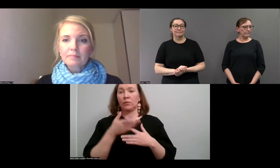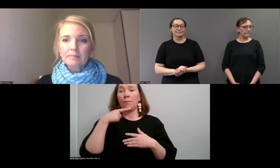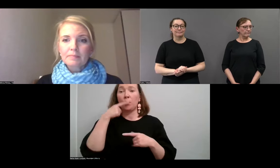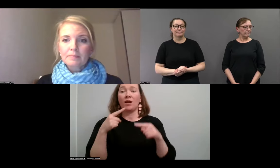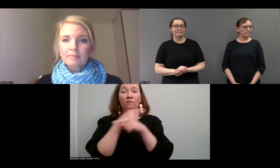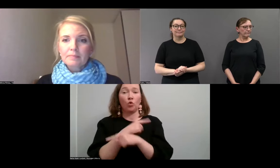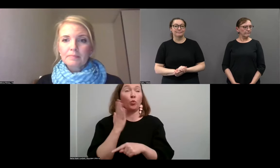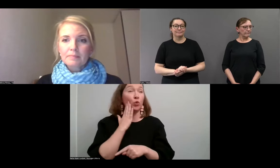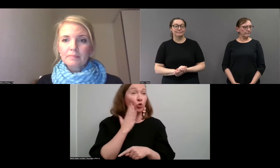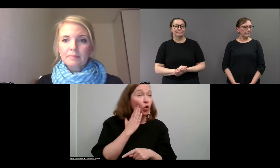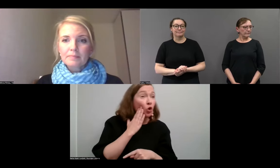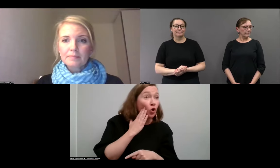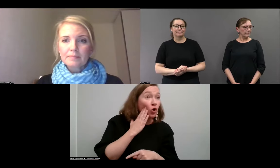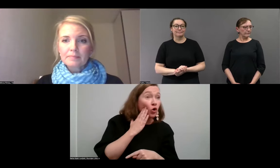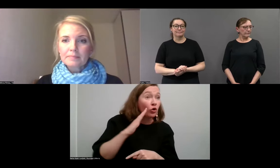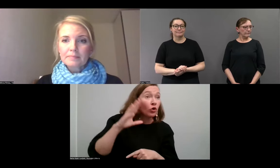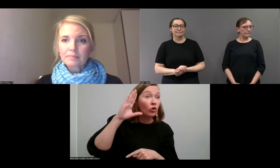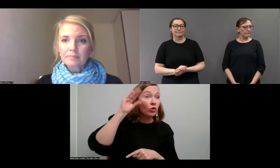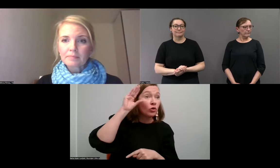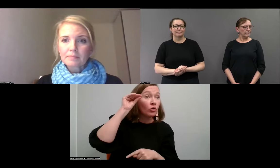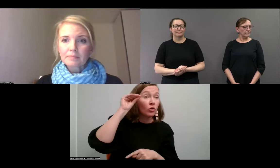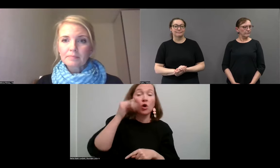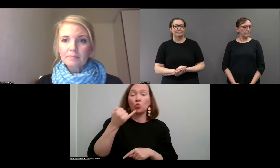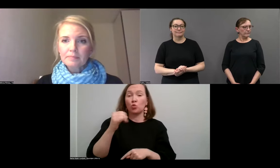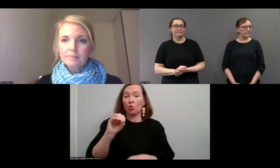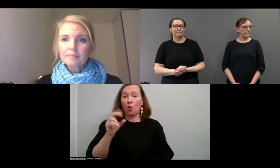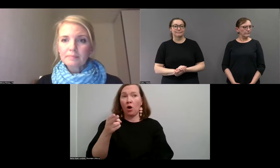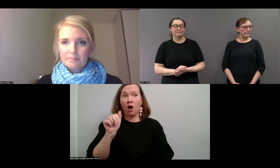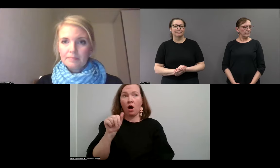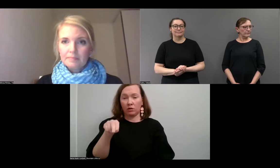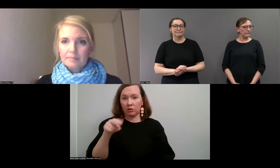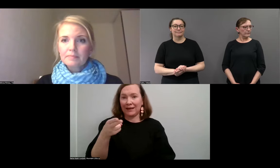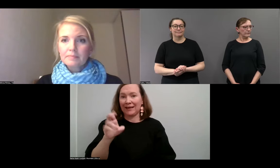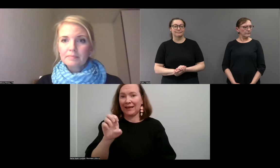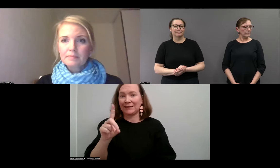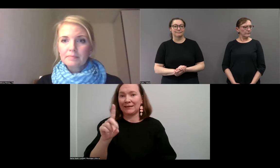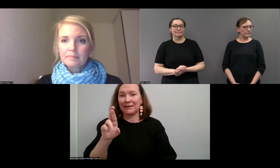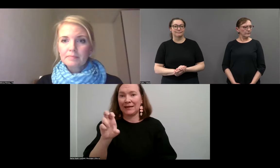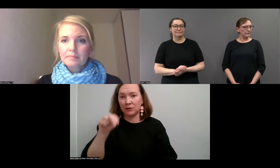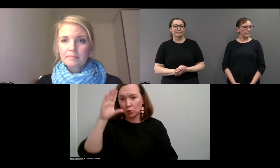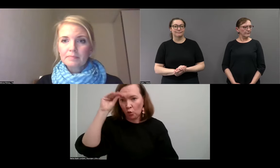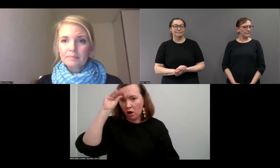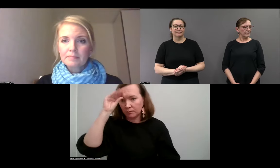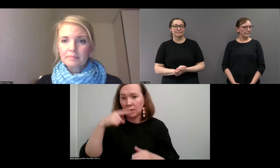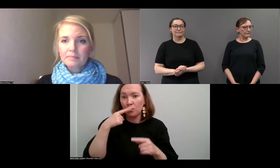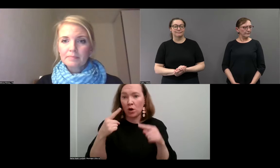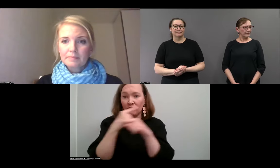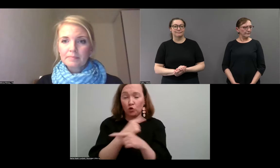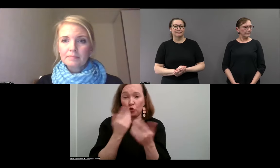Okei. Eli puheenvuoropyyntö tähän väliin. Siellä on Johan Hedren.